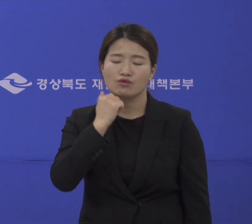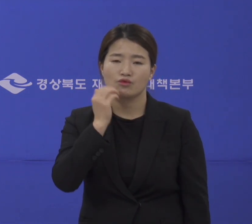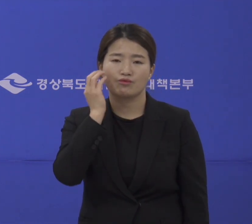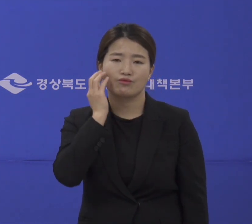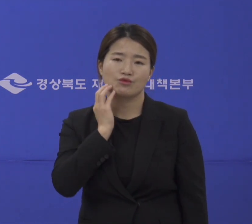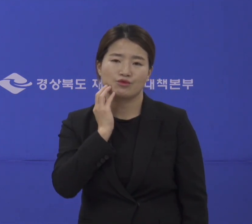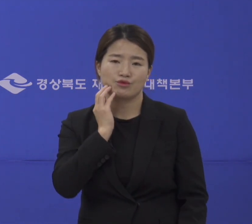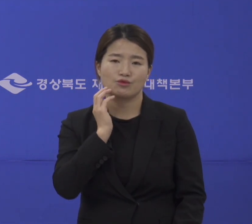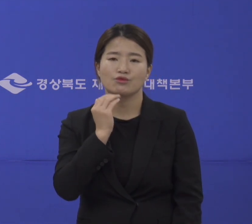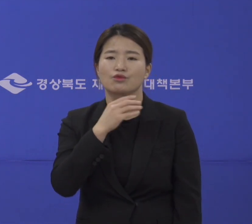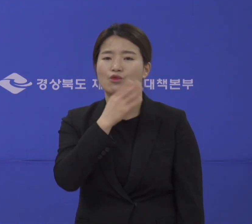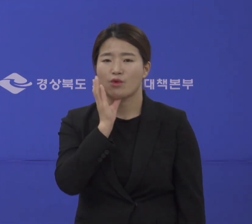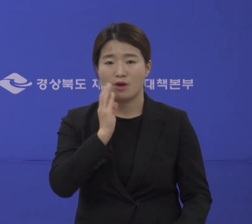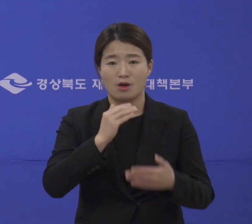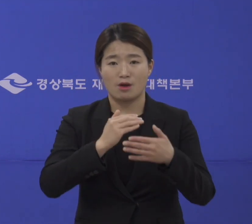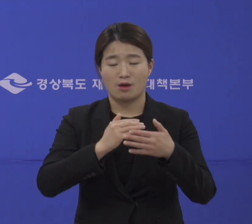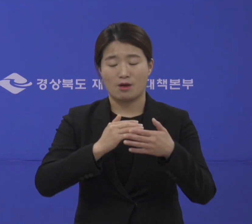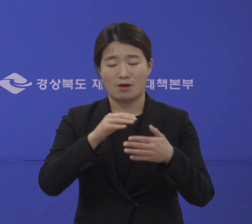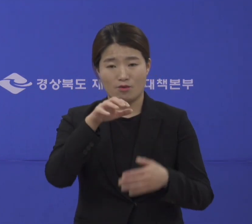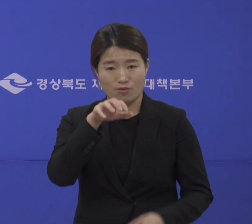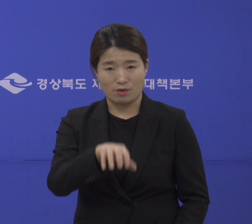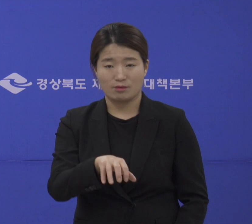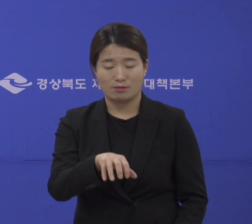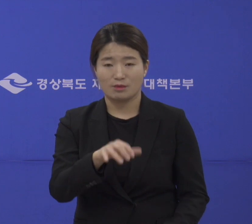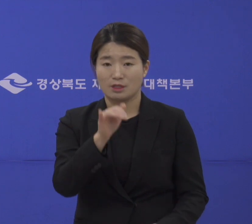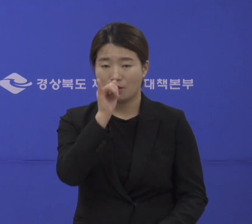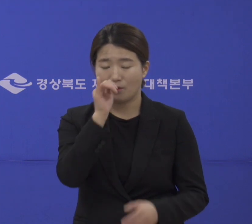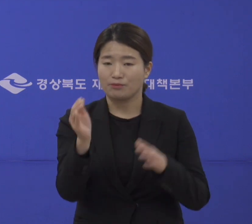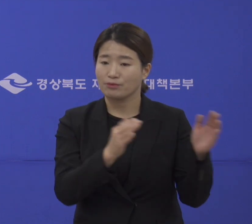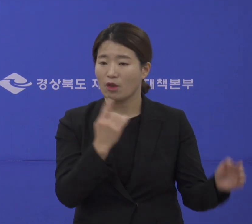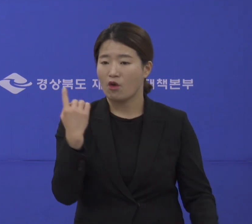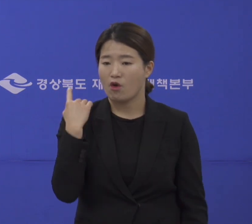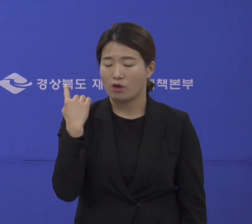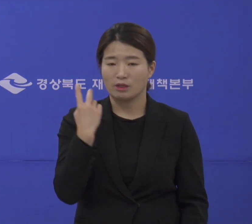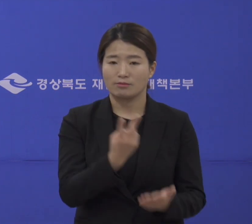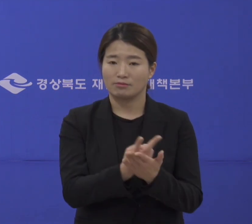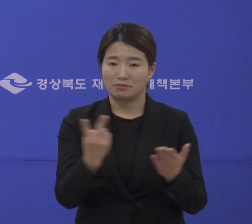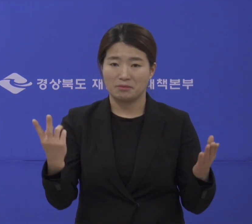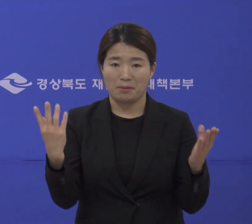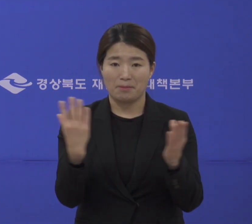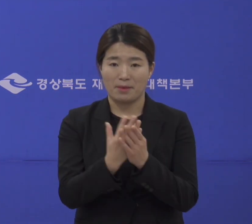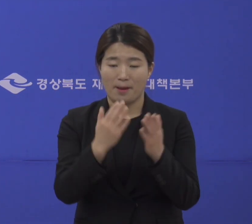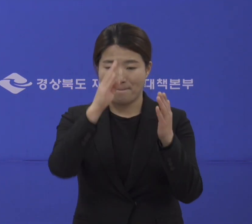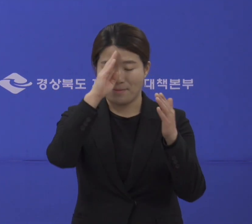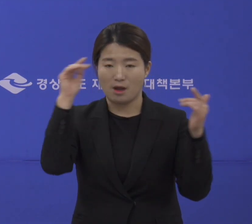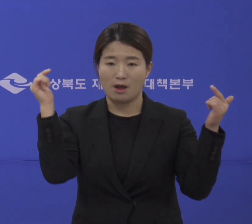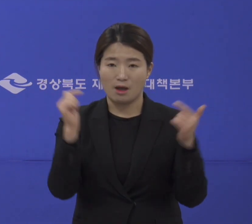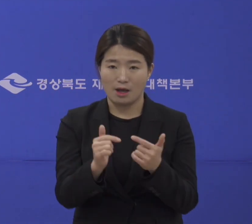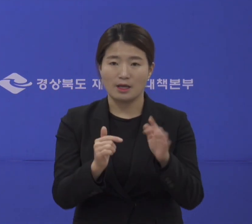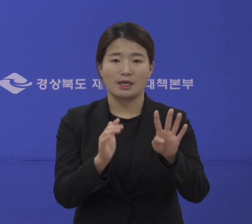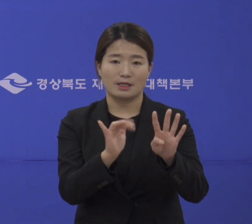푸른요양원에서 추가로 발생했습니다. 또 어제 4명이 완치되어 현재까지 완치자는 60명입니다.